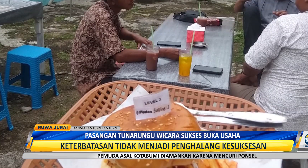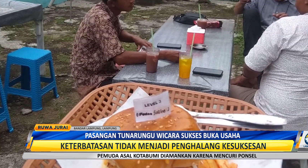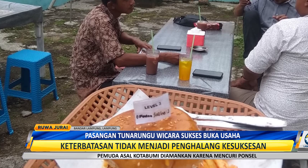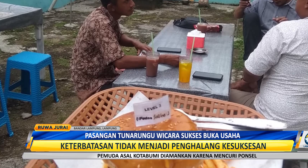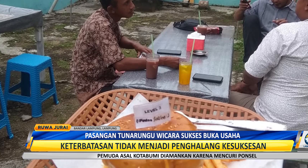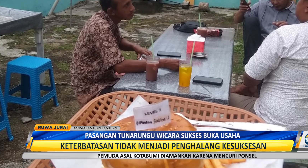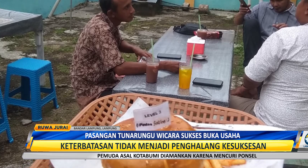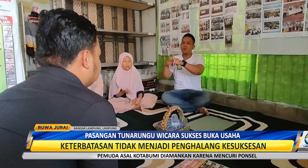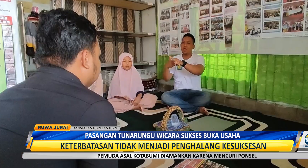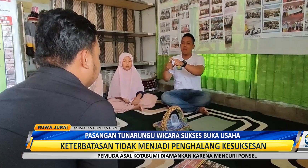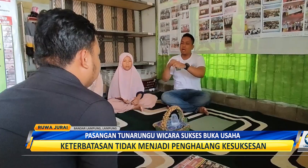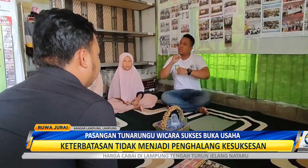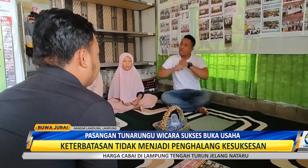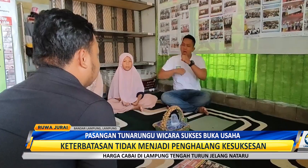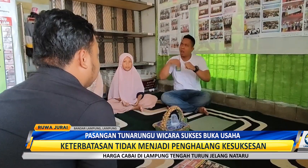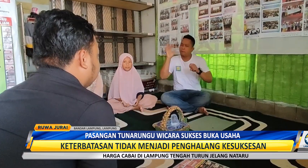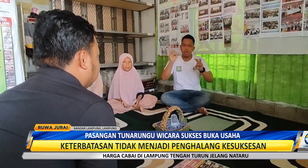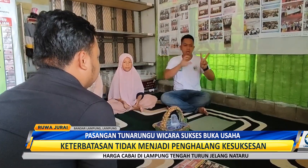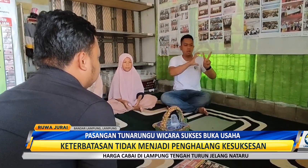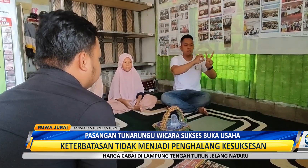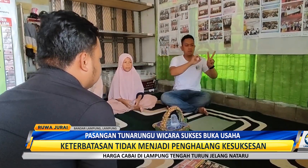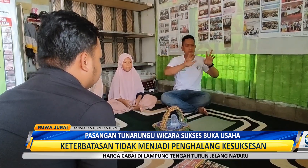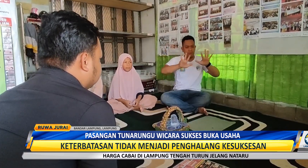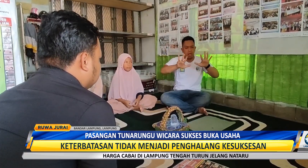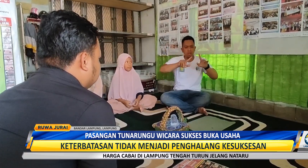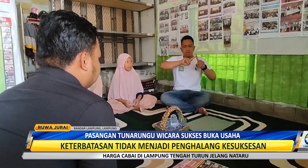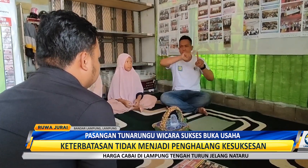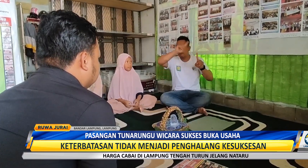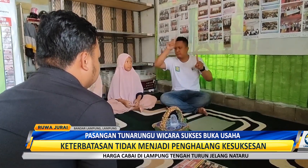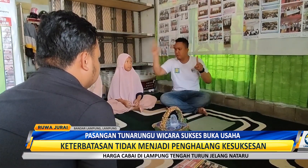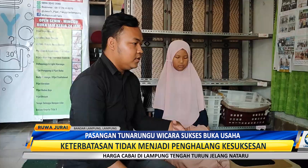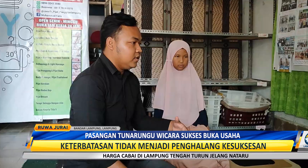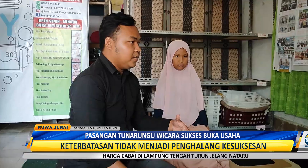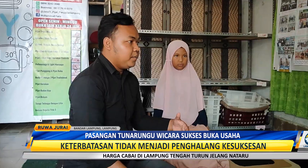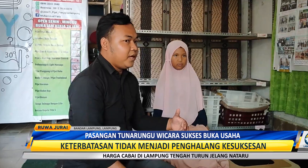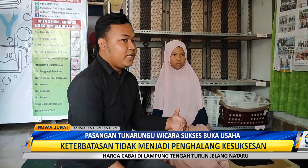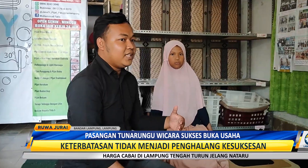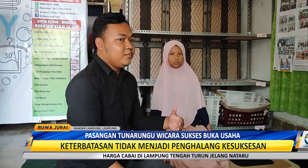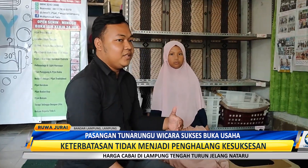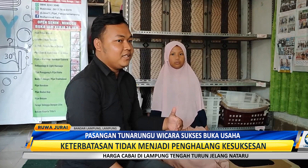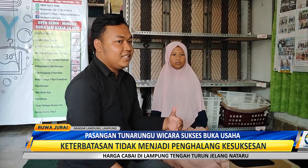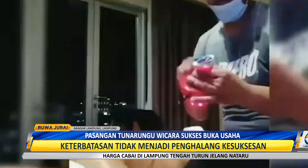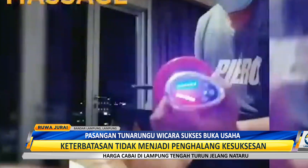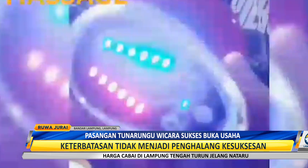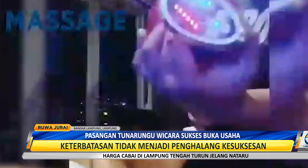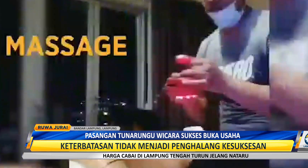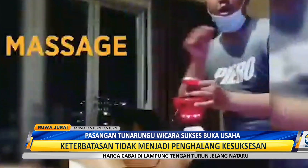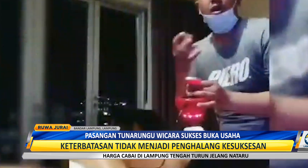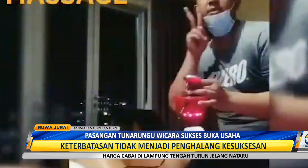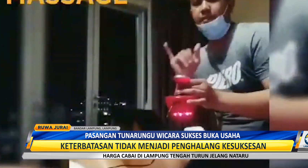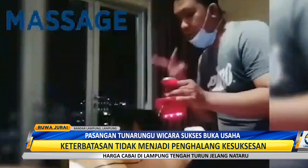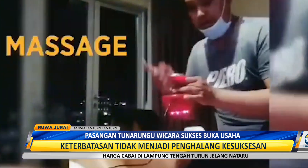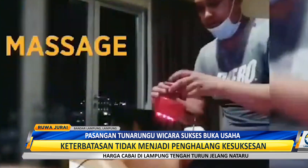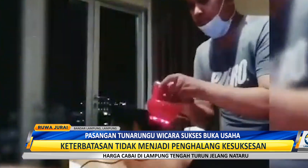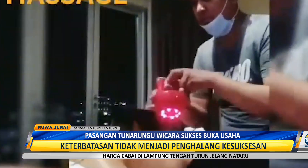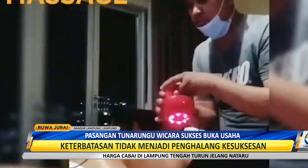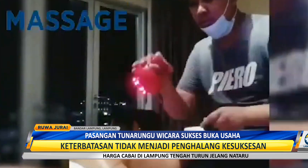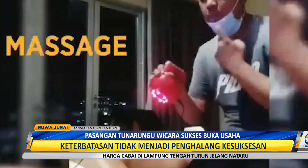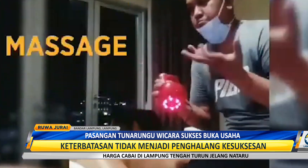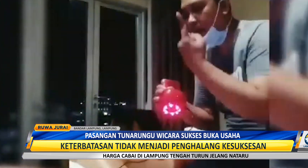Lampung melalui juru bahasa isyarat Akbar repanji saat ini mereka sudah memiliki pelanggan tetap pasutri ini juga mengatakan Meskipun tidak bisa